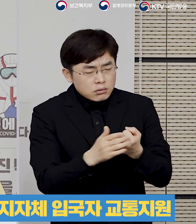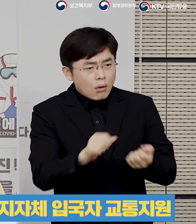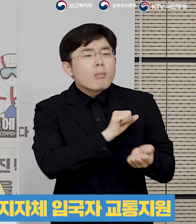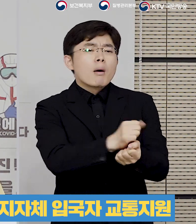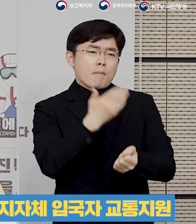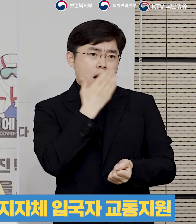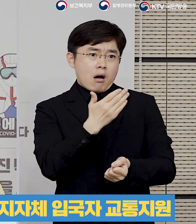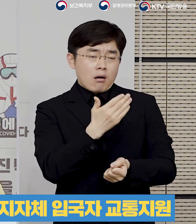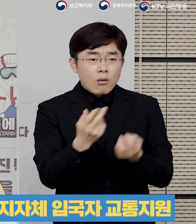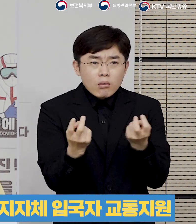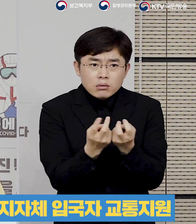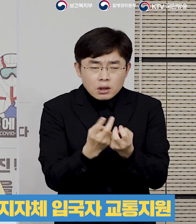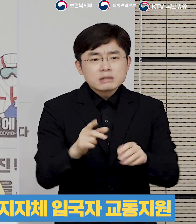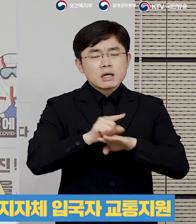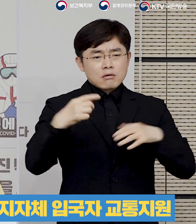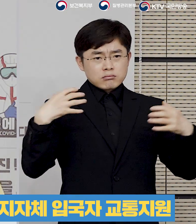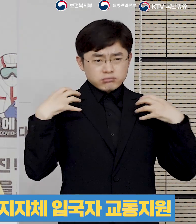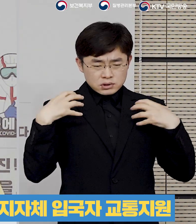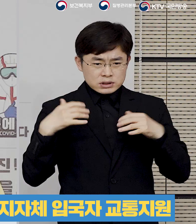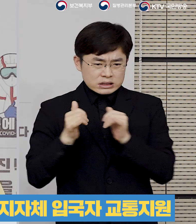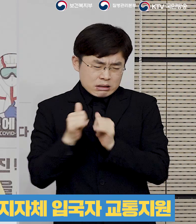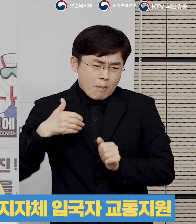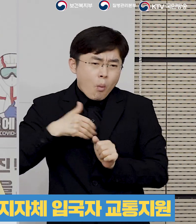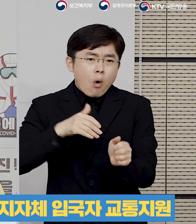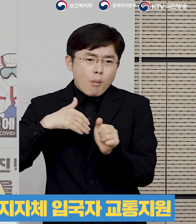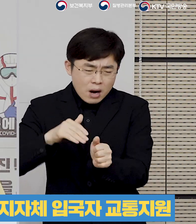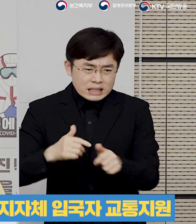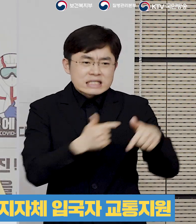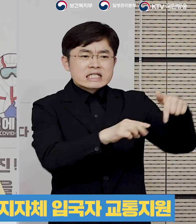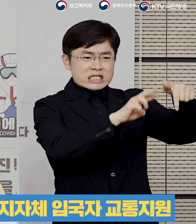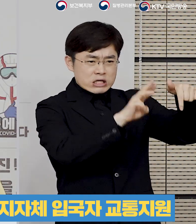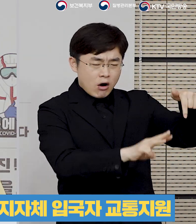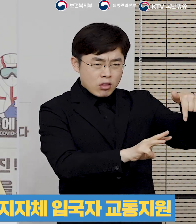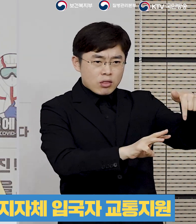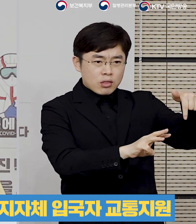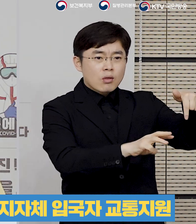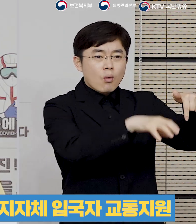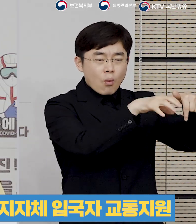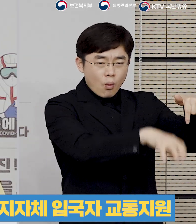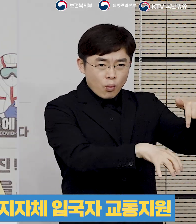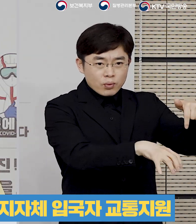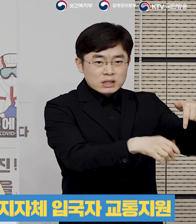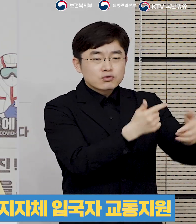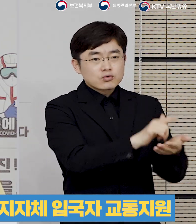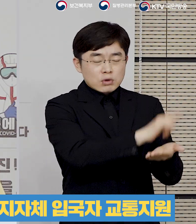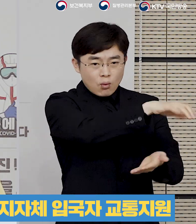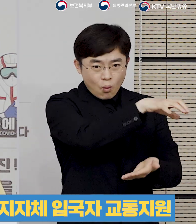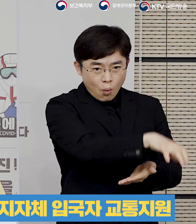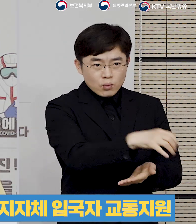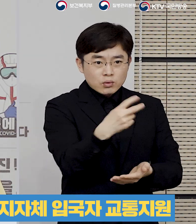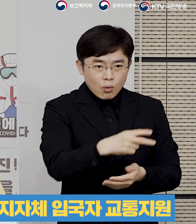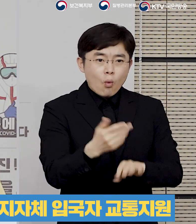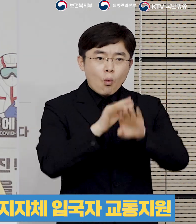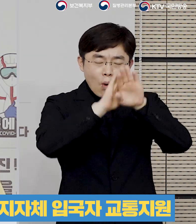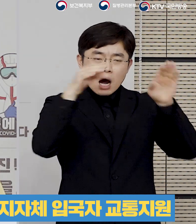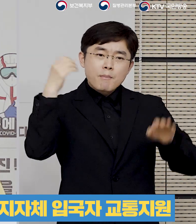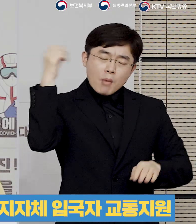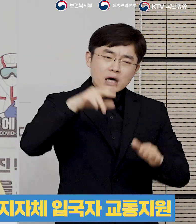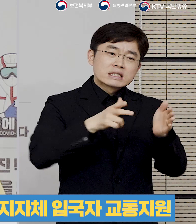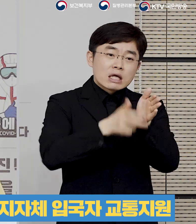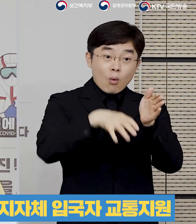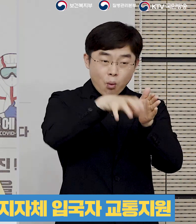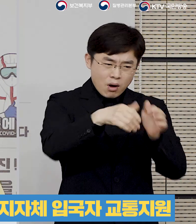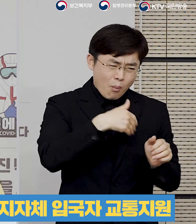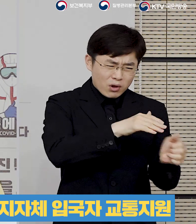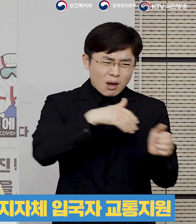없도록 각 지자체에서는 담당 인력을 인천국제공항과 광명 KTX역으로 파견하여 해외